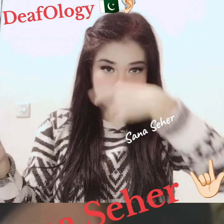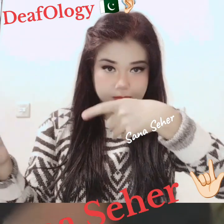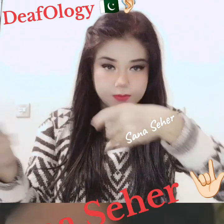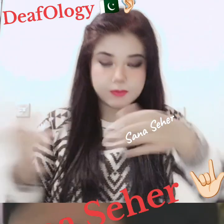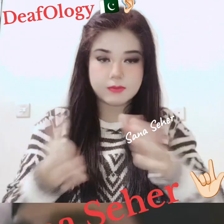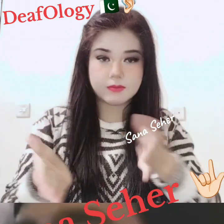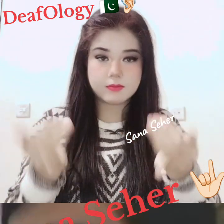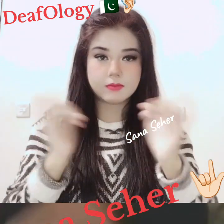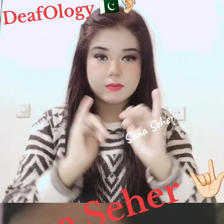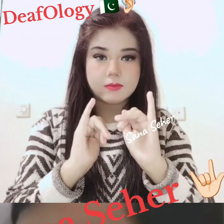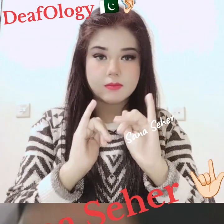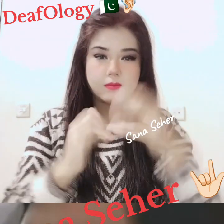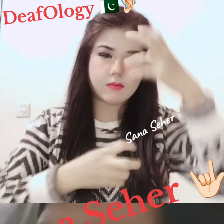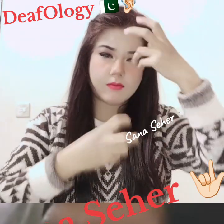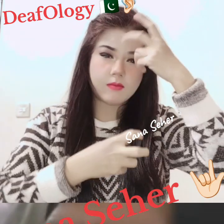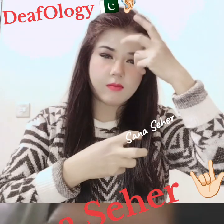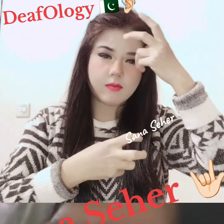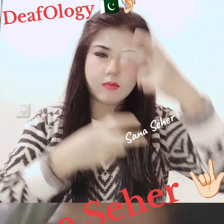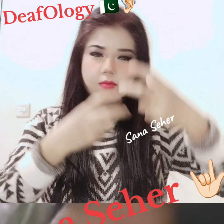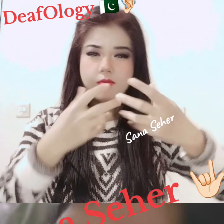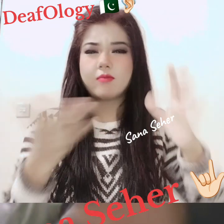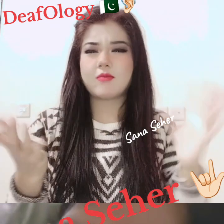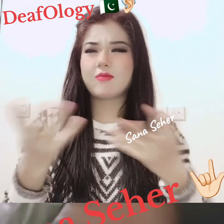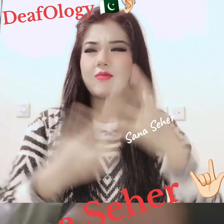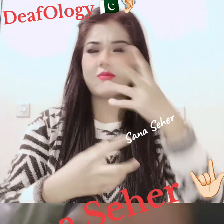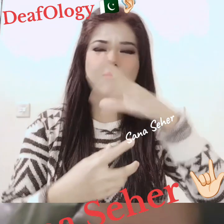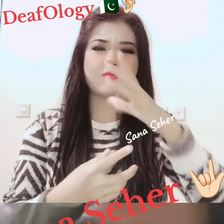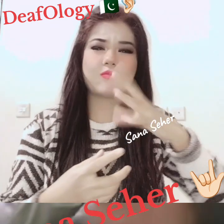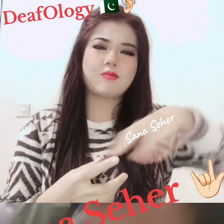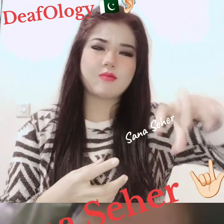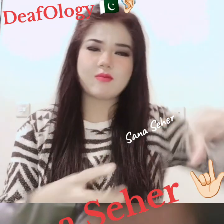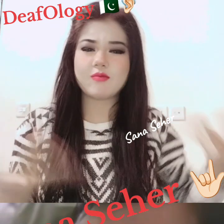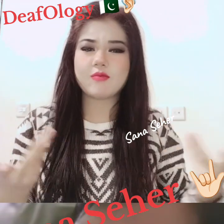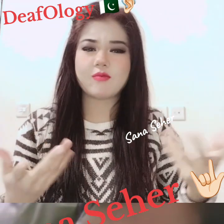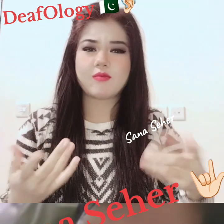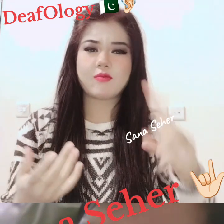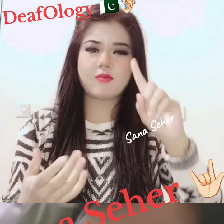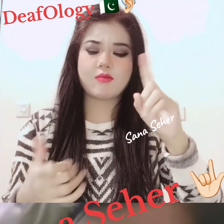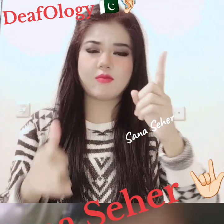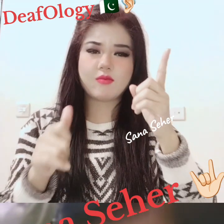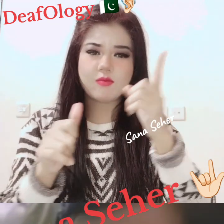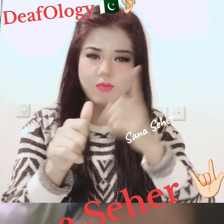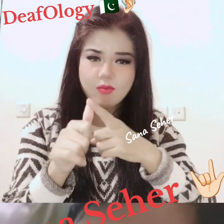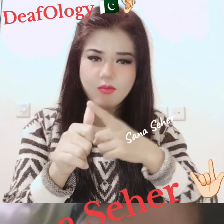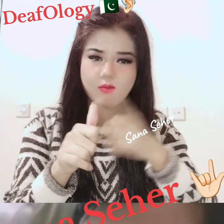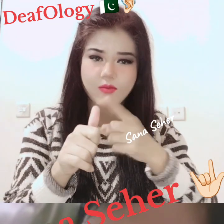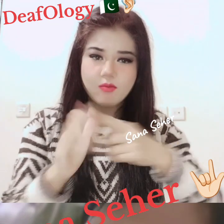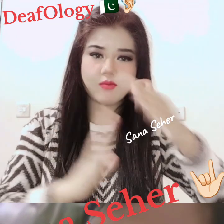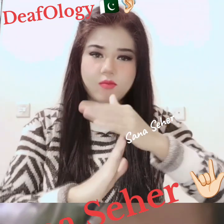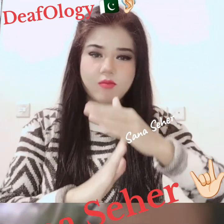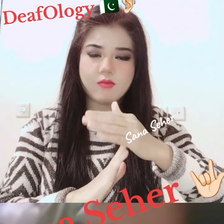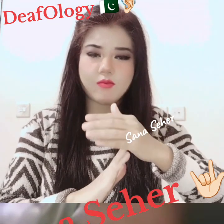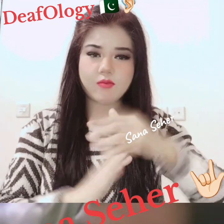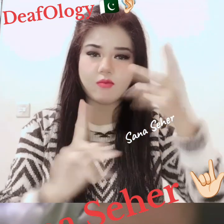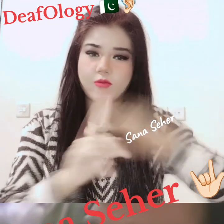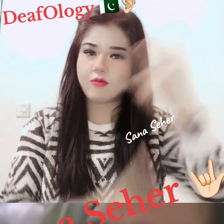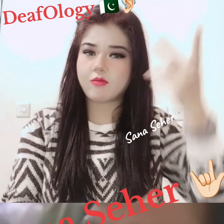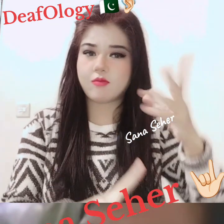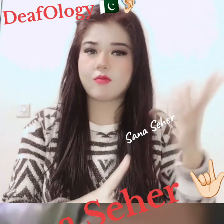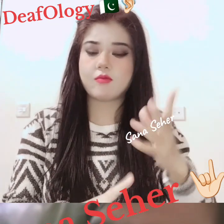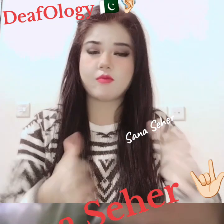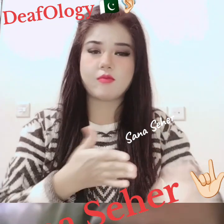کہہ رہے ہیں. تو مسئلہ کہاں ہے؟ بیانیہ یا جو بھی ہو، ایک وزیر اعلیٰ بھی اس میں چلا گیا، یعنی اسی مسئلے میں چلا گیا کہ وہ اپنی